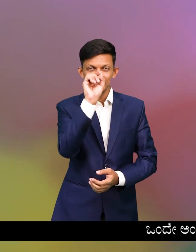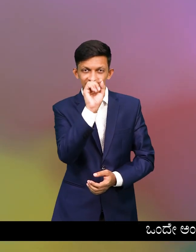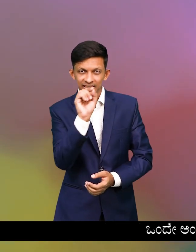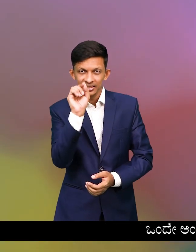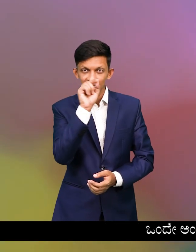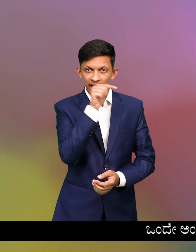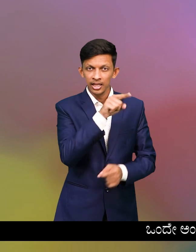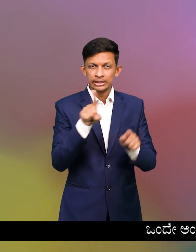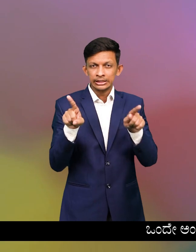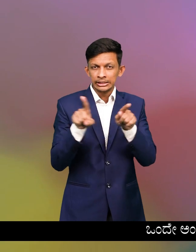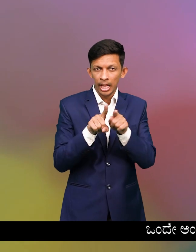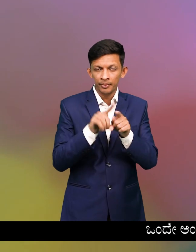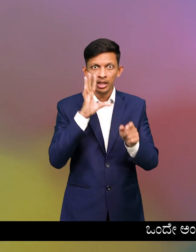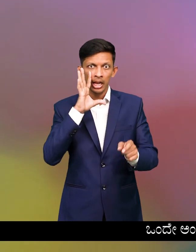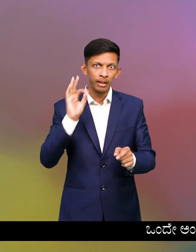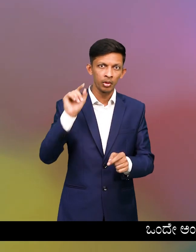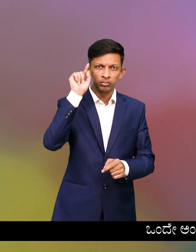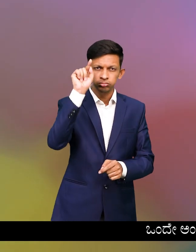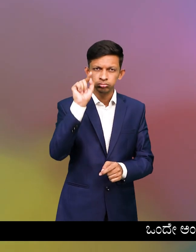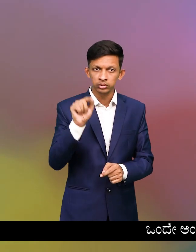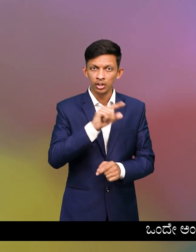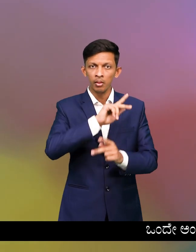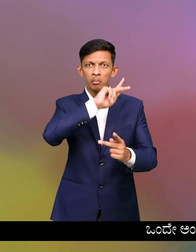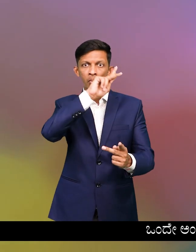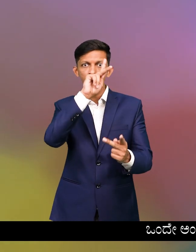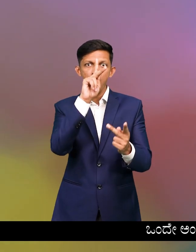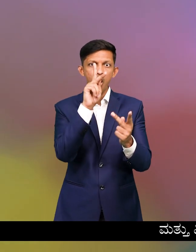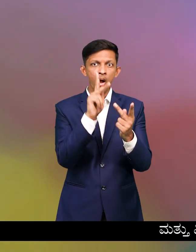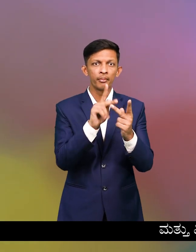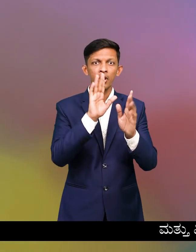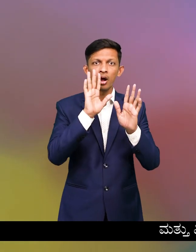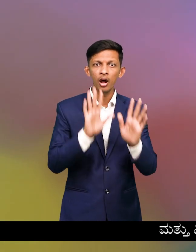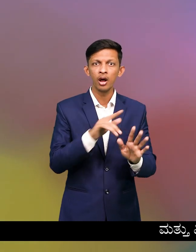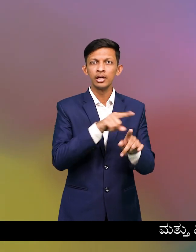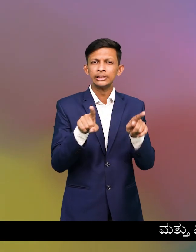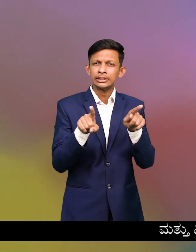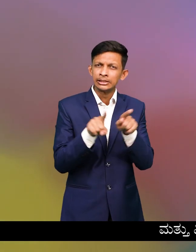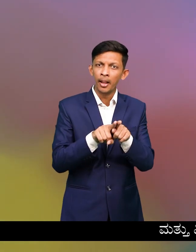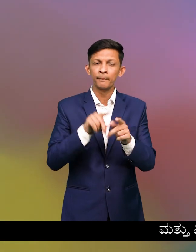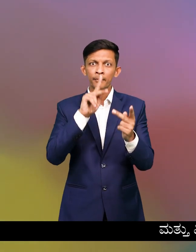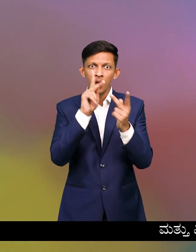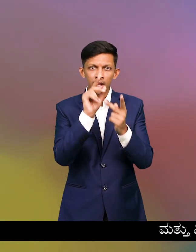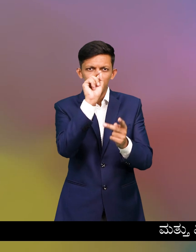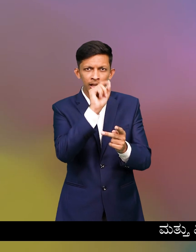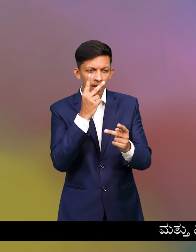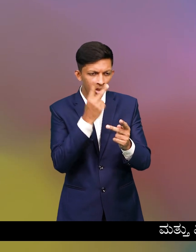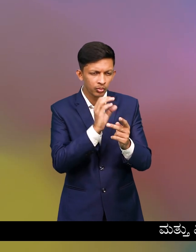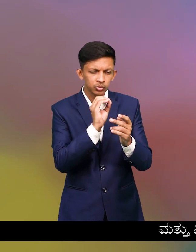ಒಂದೇ ಅಂಶದ ಪರಮಾಣುಗಳು ನಿಖರವಾಗಿ ಒಂದೇ ಆಗಿರುತ್ತವೆ ಮತ್ತು ವಿಭಿನ್ನ ಅಂಶಗಳ ಪರಮಾಣುಗಳು